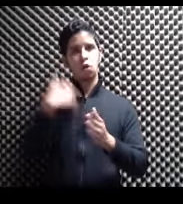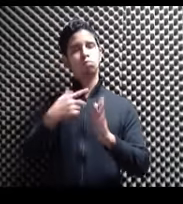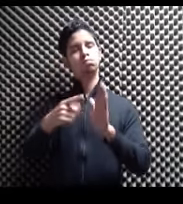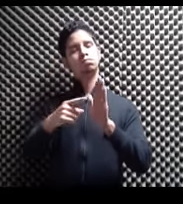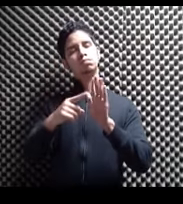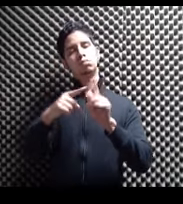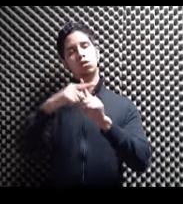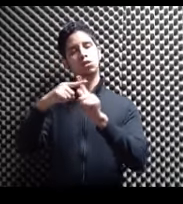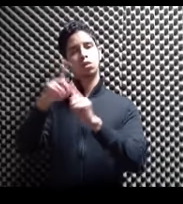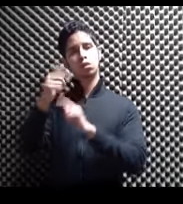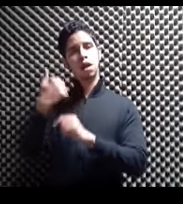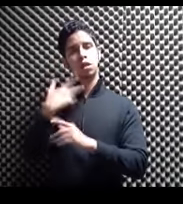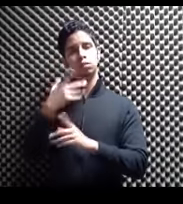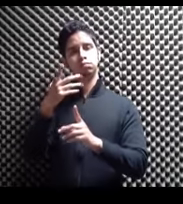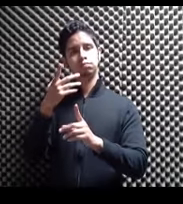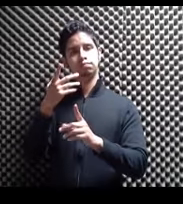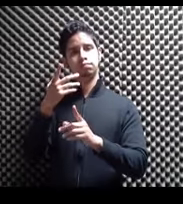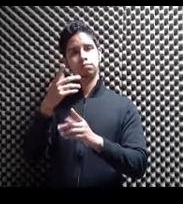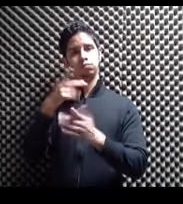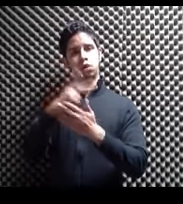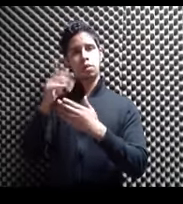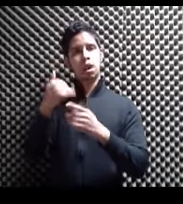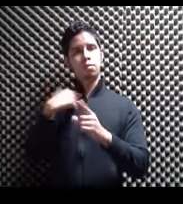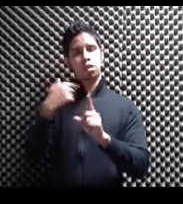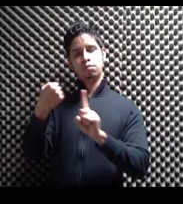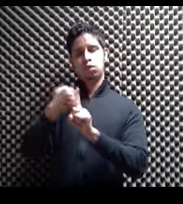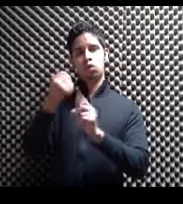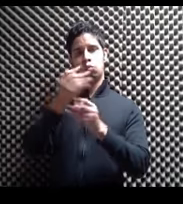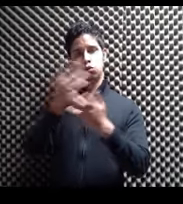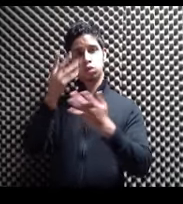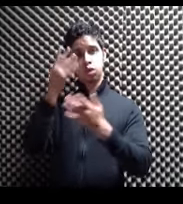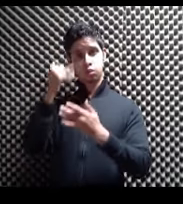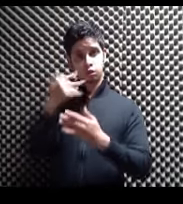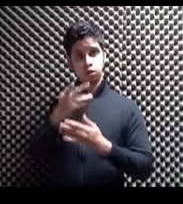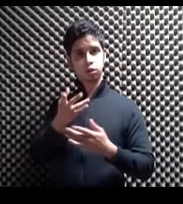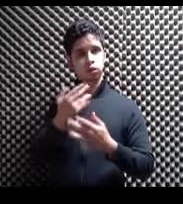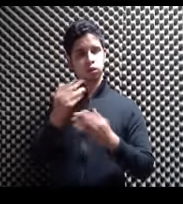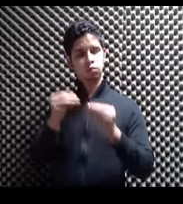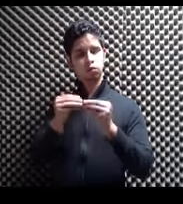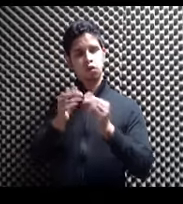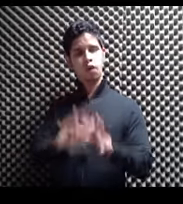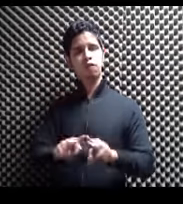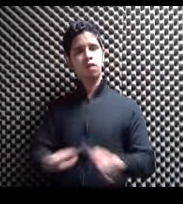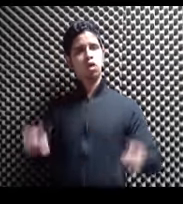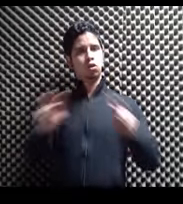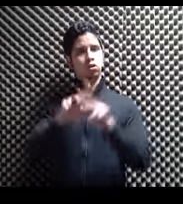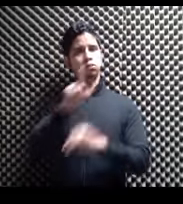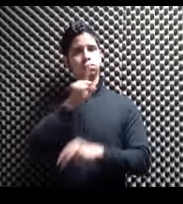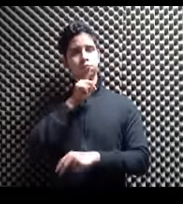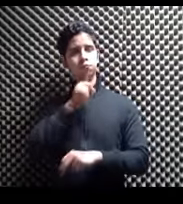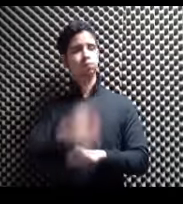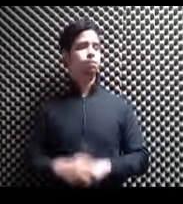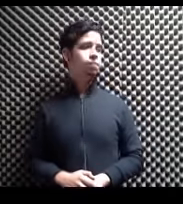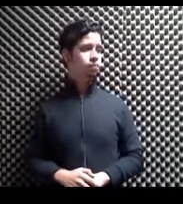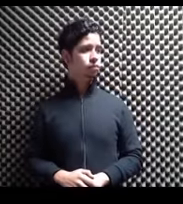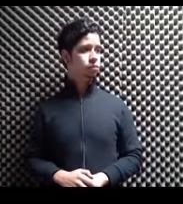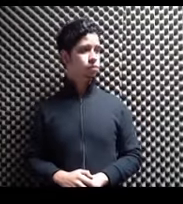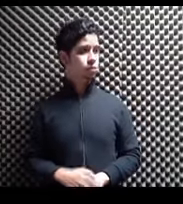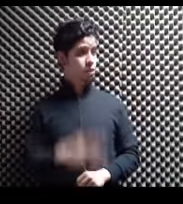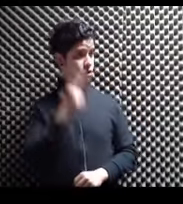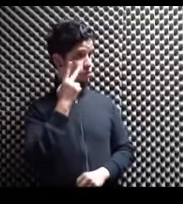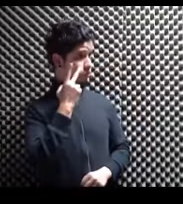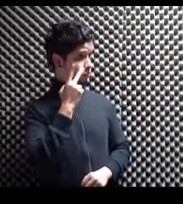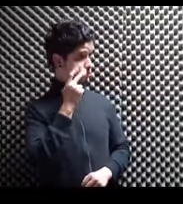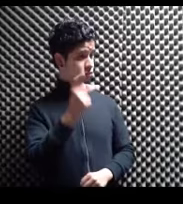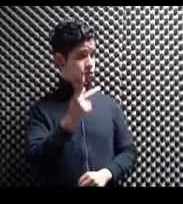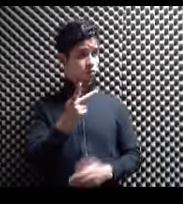mucho. Porque se trataba de valores. No, a ser. Muy bien. Así que ya tuve. El valor de los